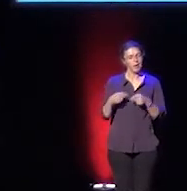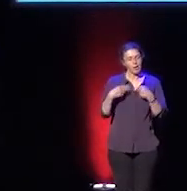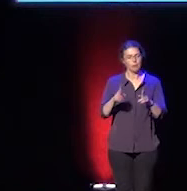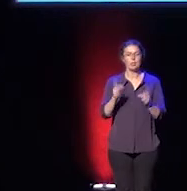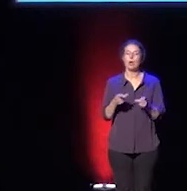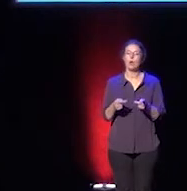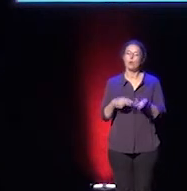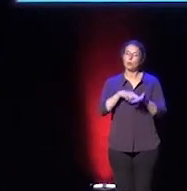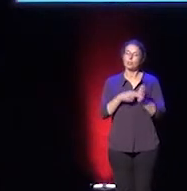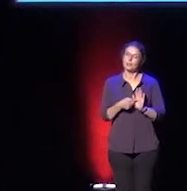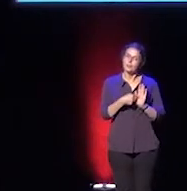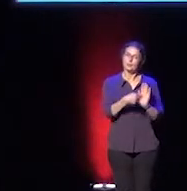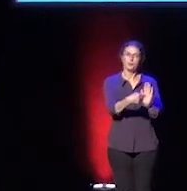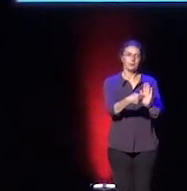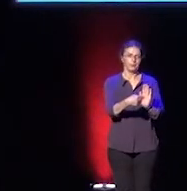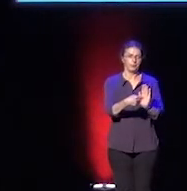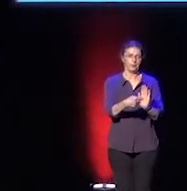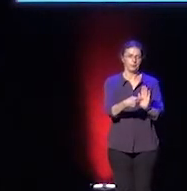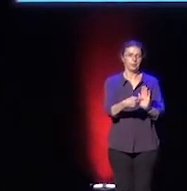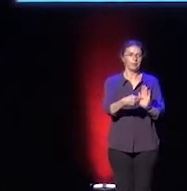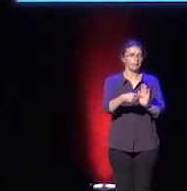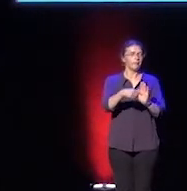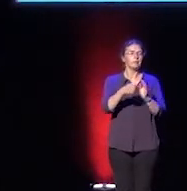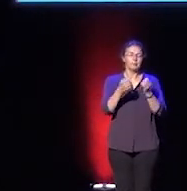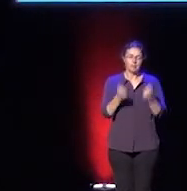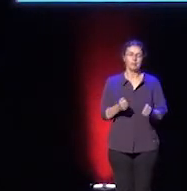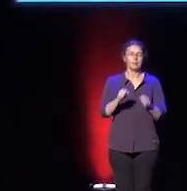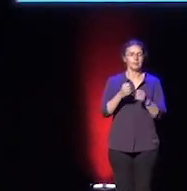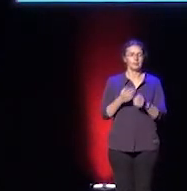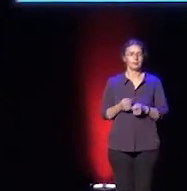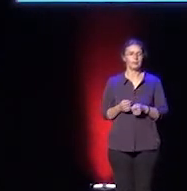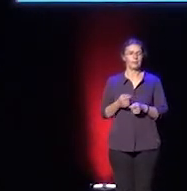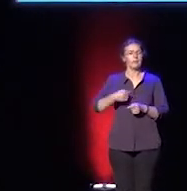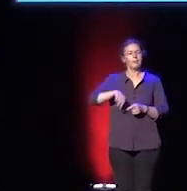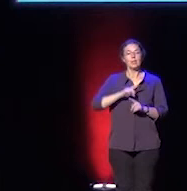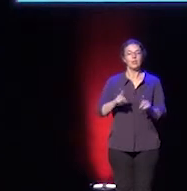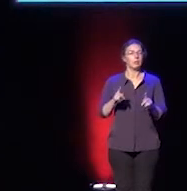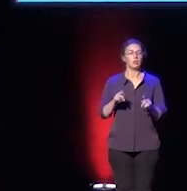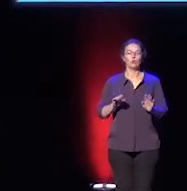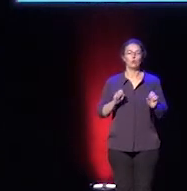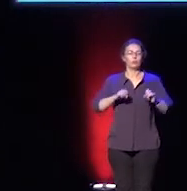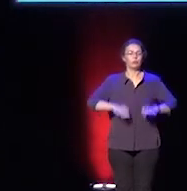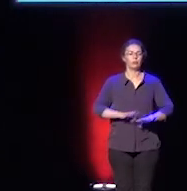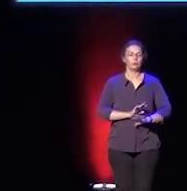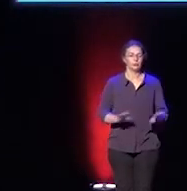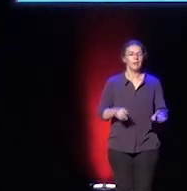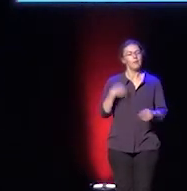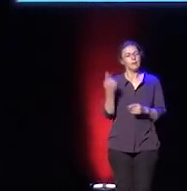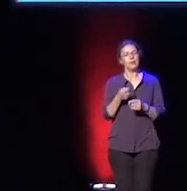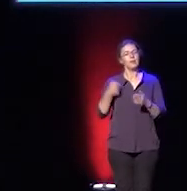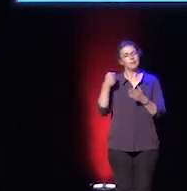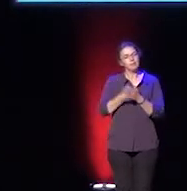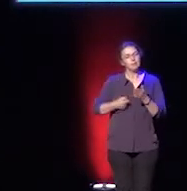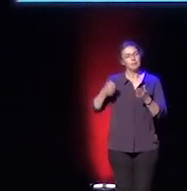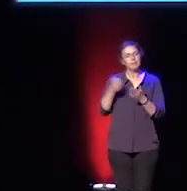in die Politik hineintragen, das ist ganz sicher. Und wir werden nicht nachlassen, für diese Ziele